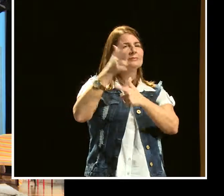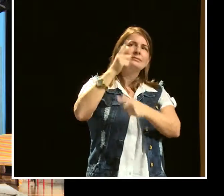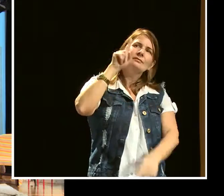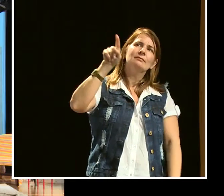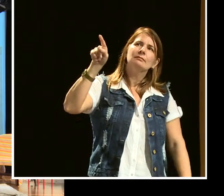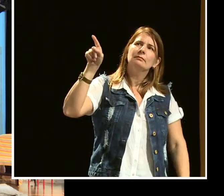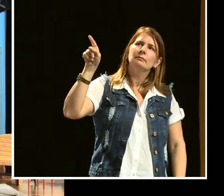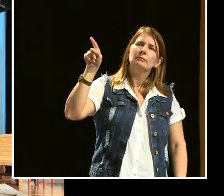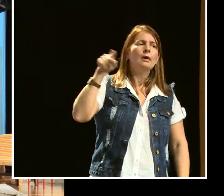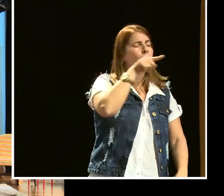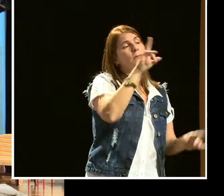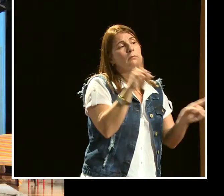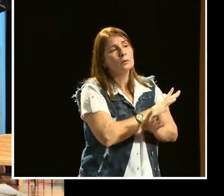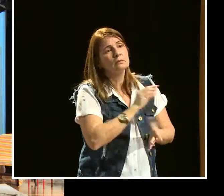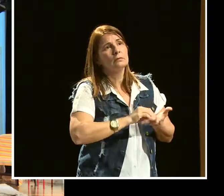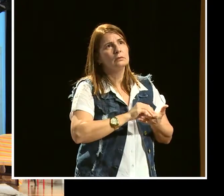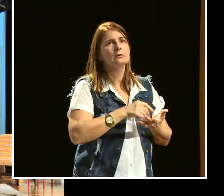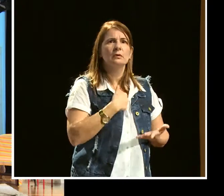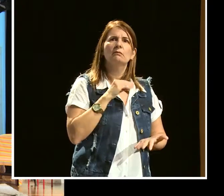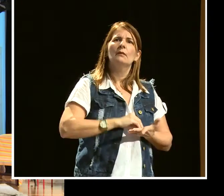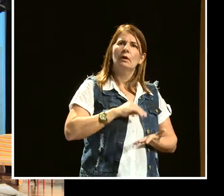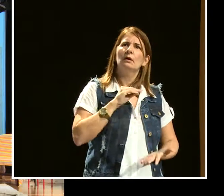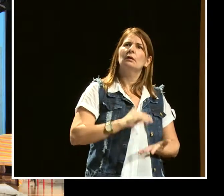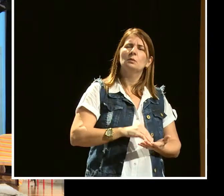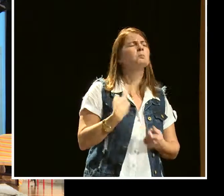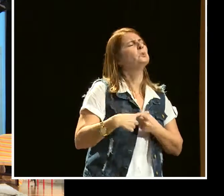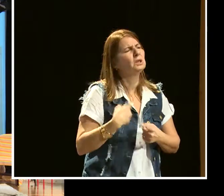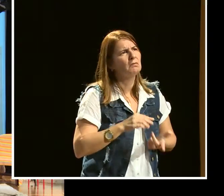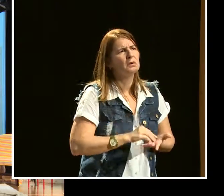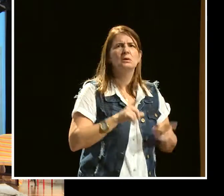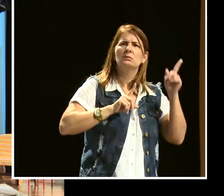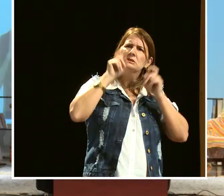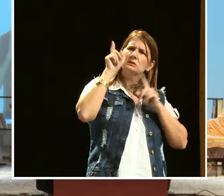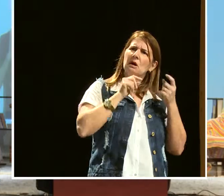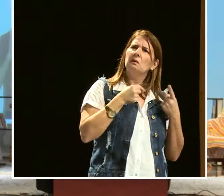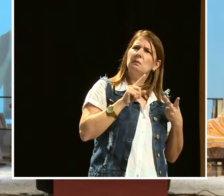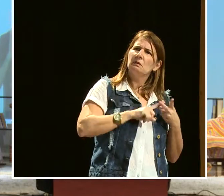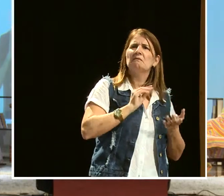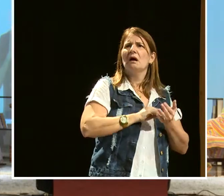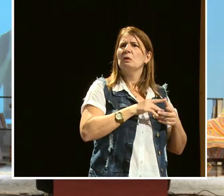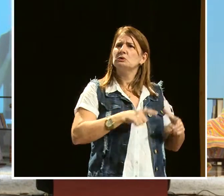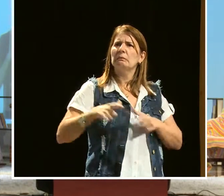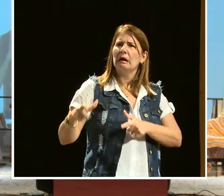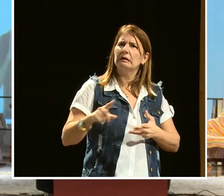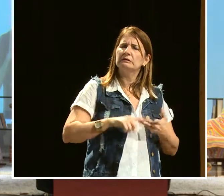de prática, a gente não consegue se ver. E precisa que alguém sinalize para a